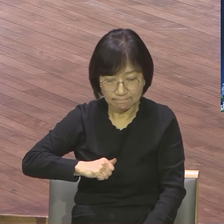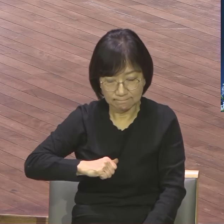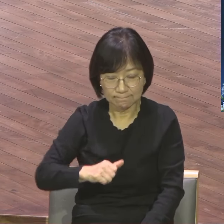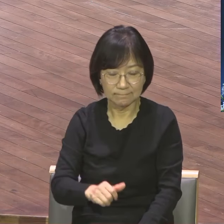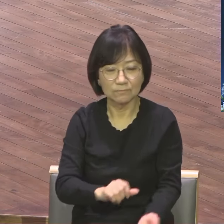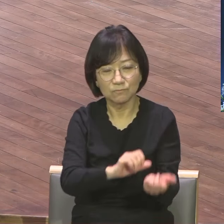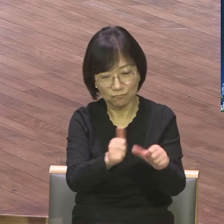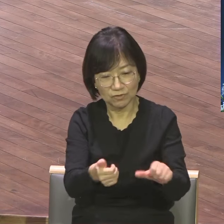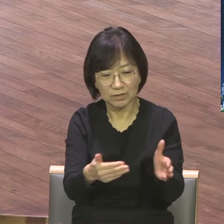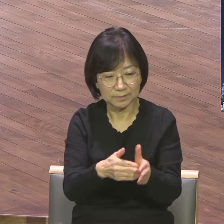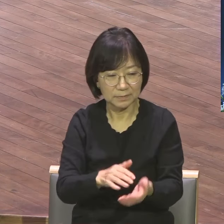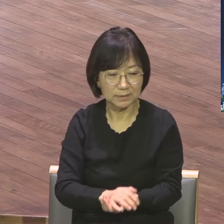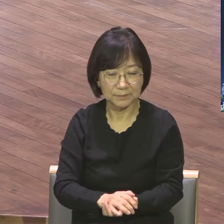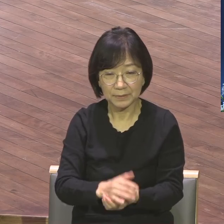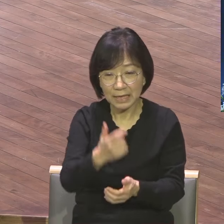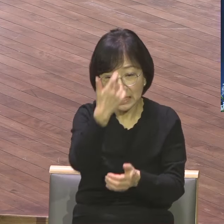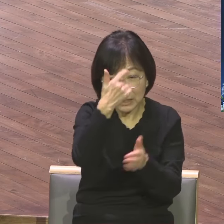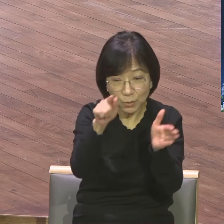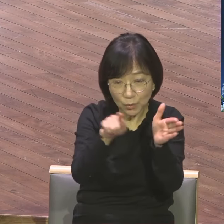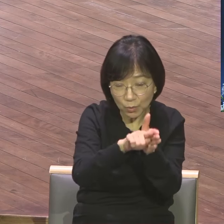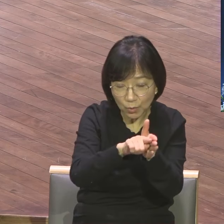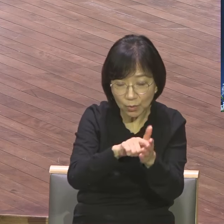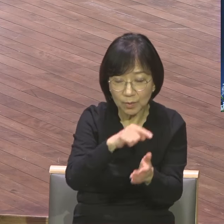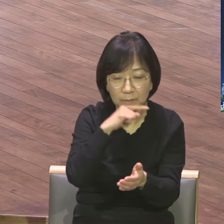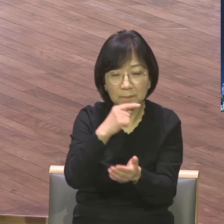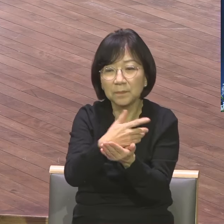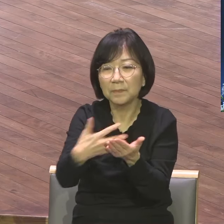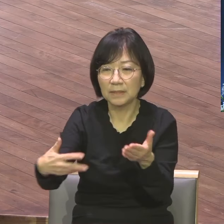기독교는 순교의 종교입니다. 피의 종교예요.